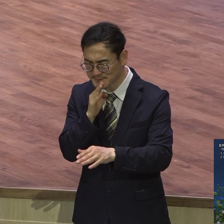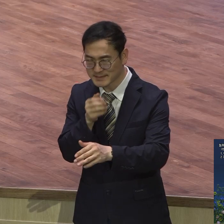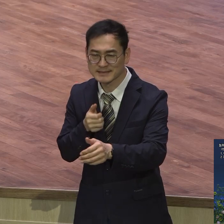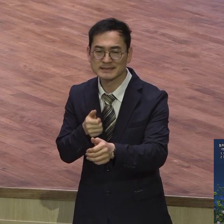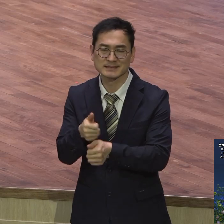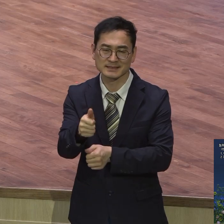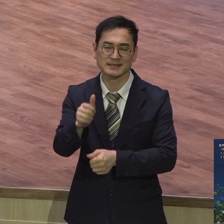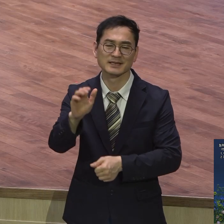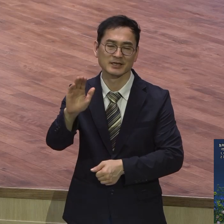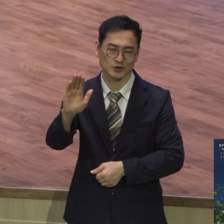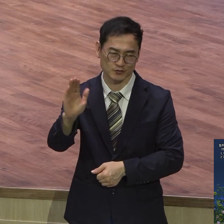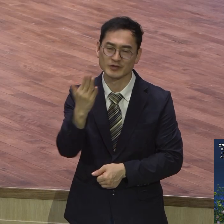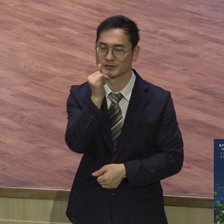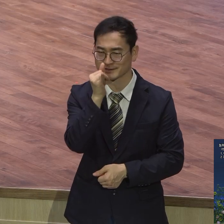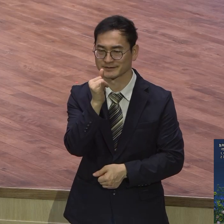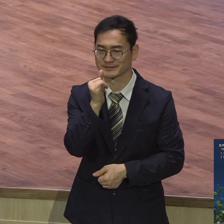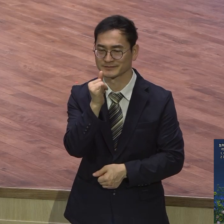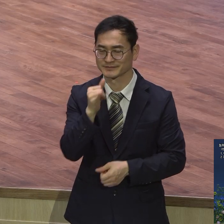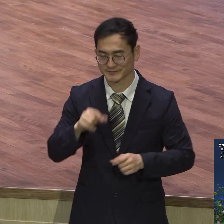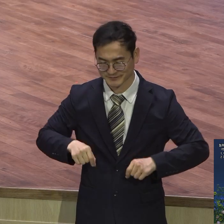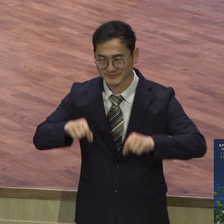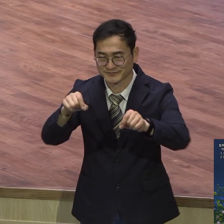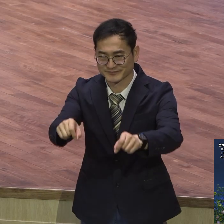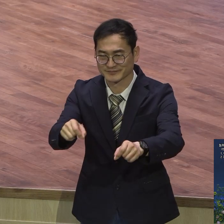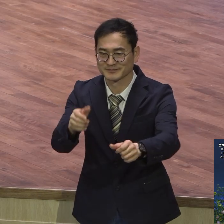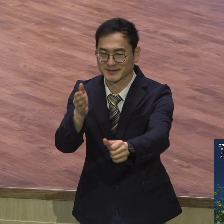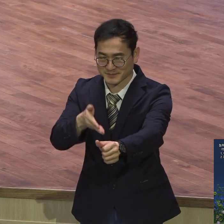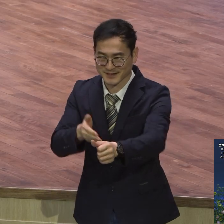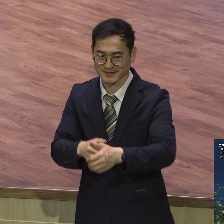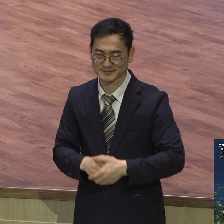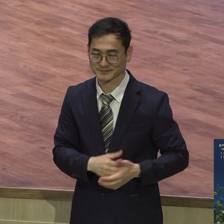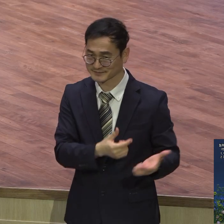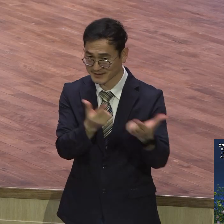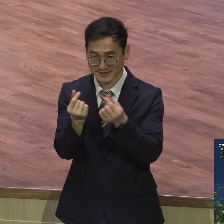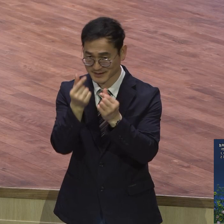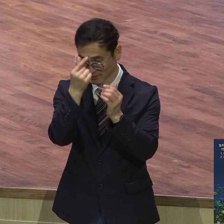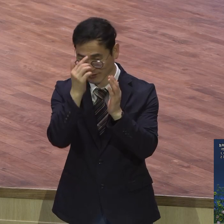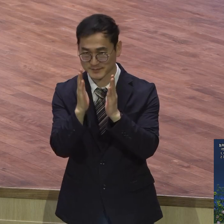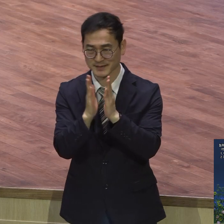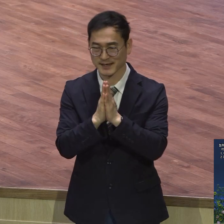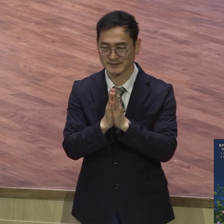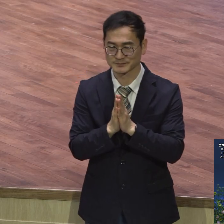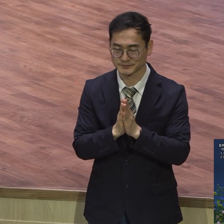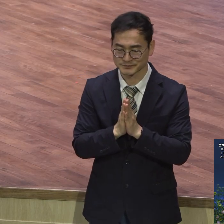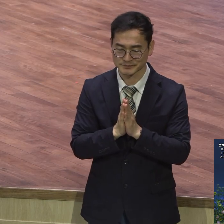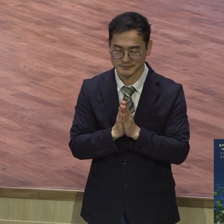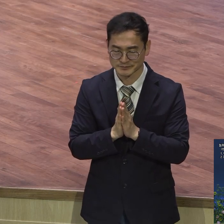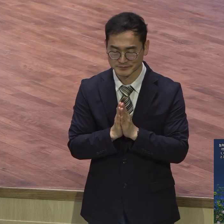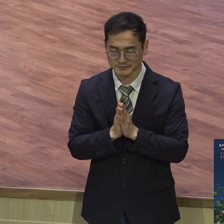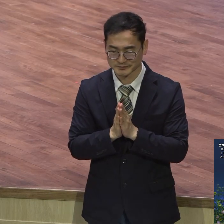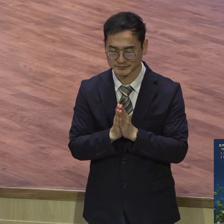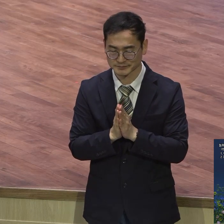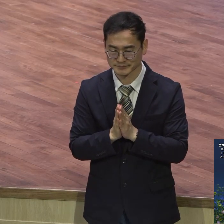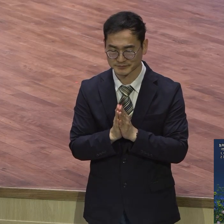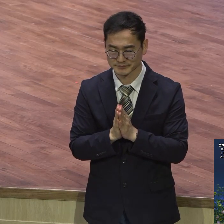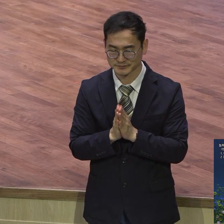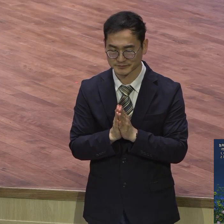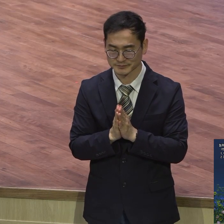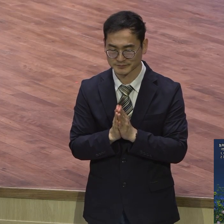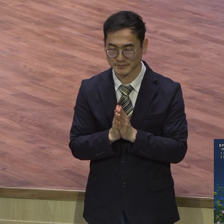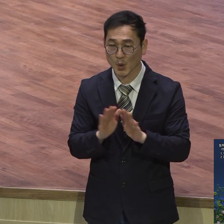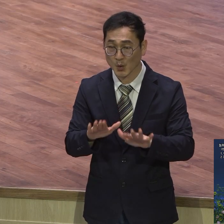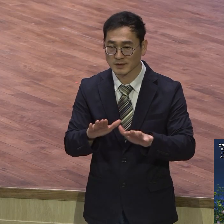모든 가족들 다 되시기를 주의로 축복합니다 기도하겠습니다 아버지 하나님 우리 여운계 모든 성도들